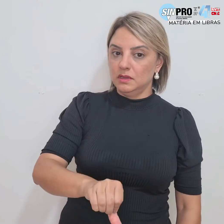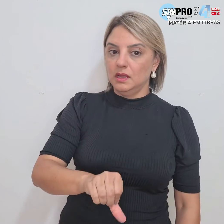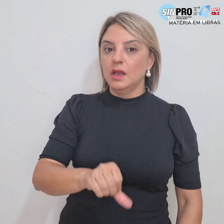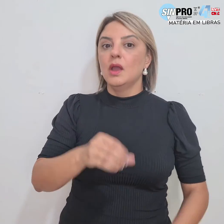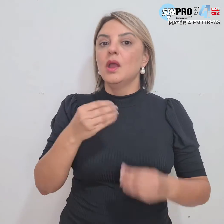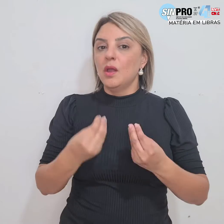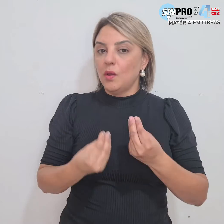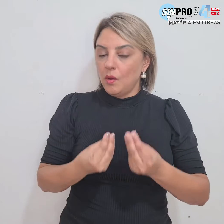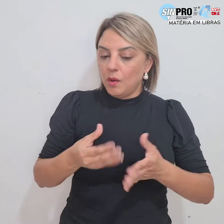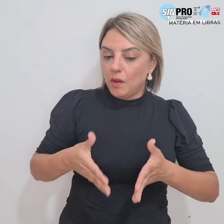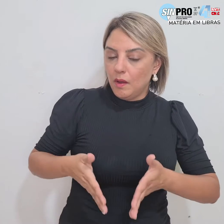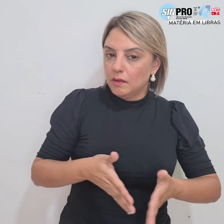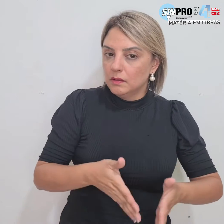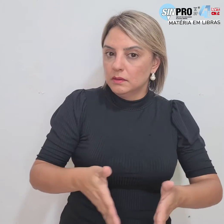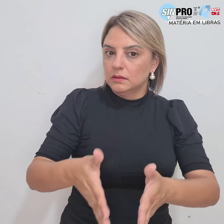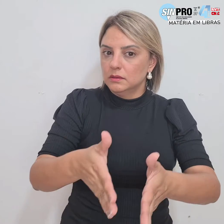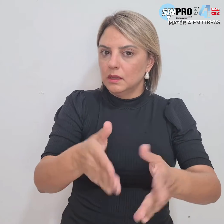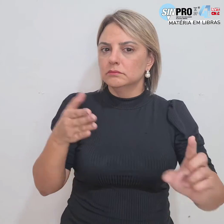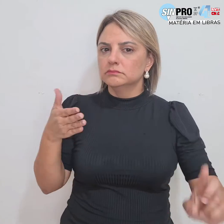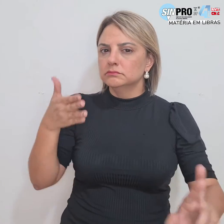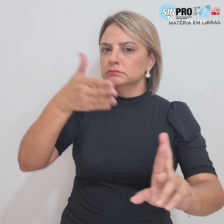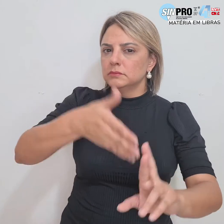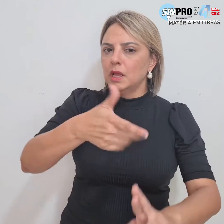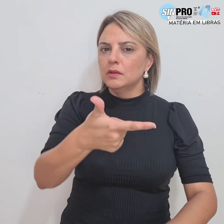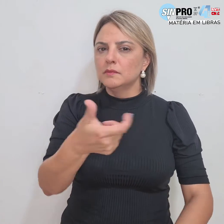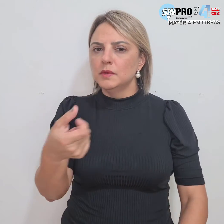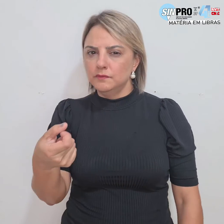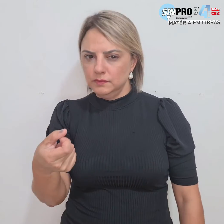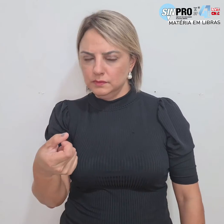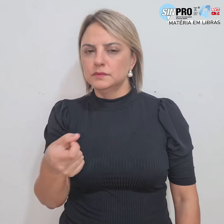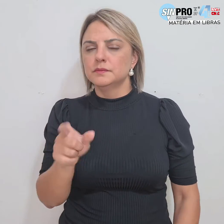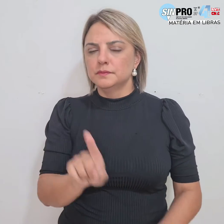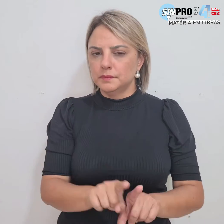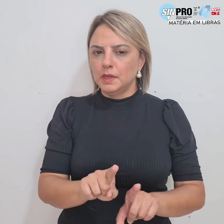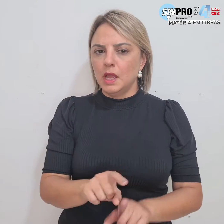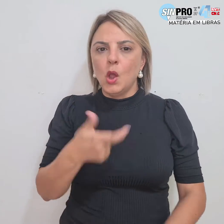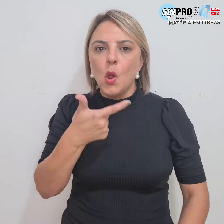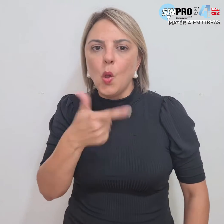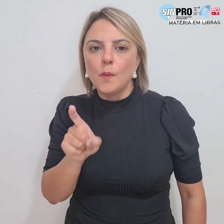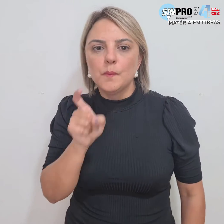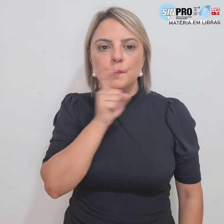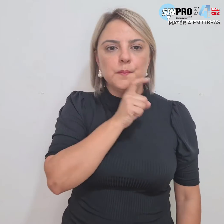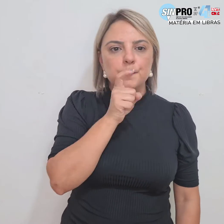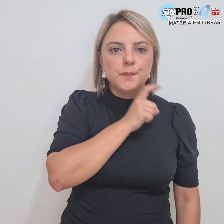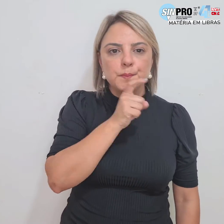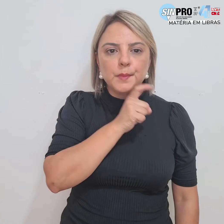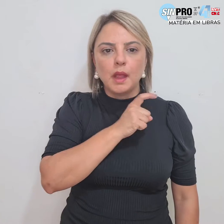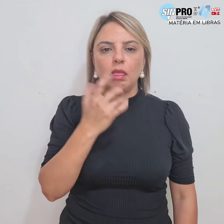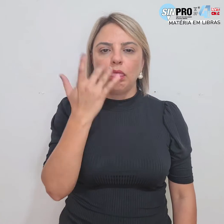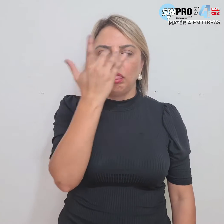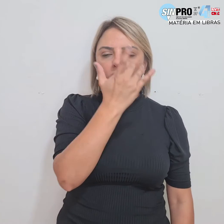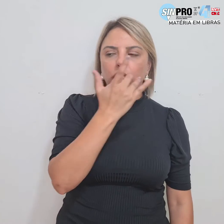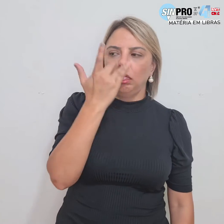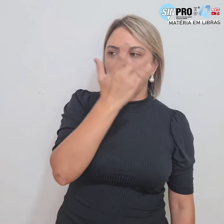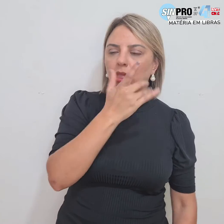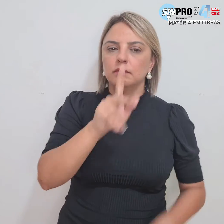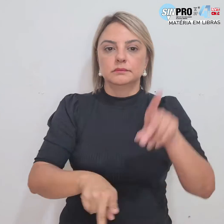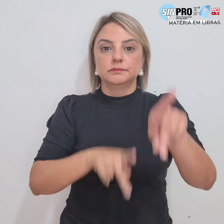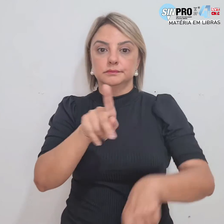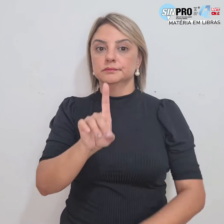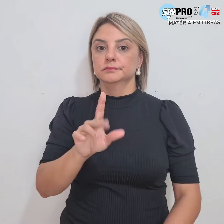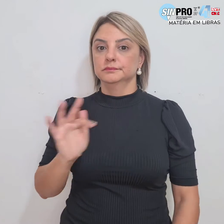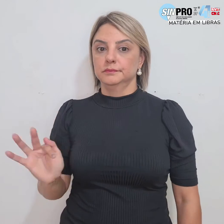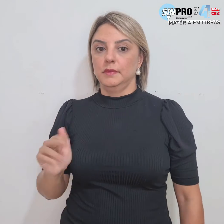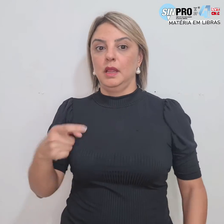2019, como caminha rapidamente nesse sentido em 2020. É outra mentira para tentar iludir a